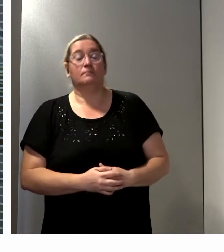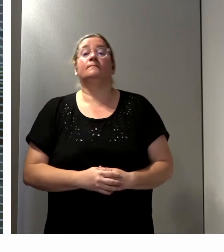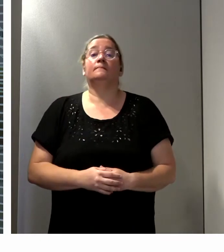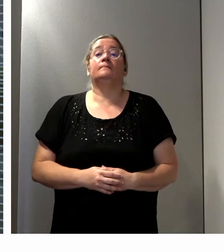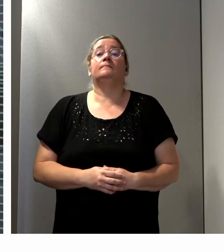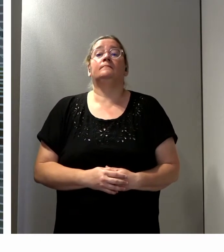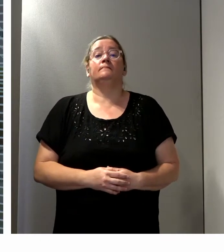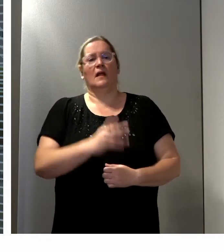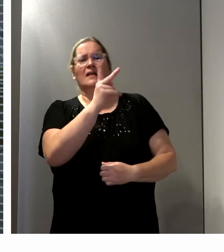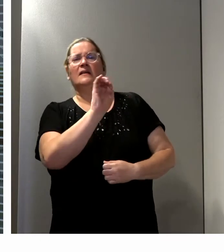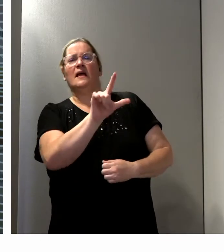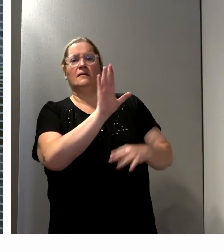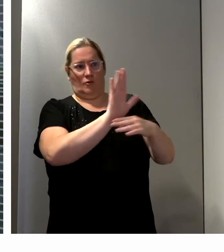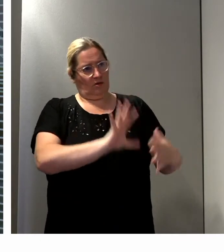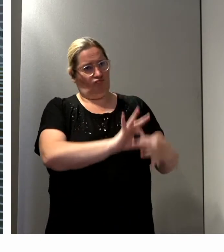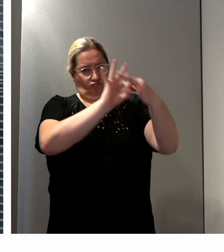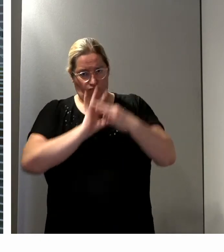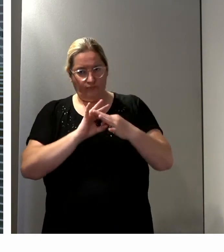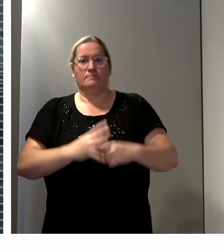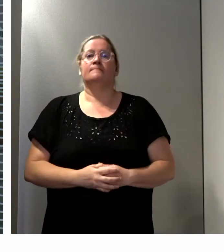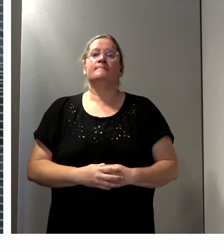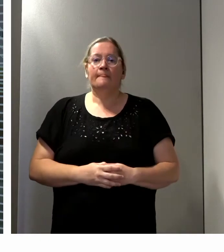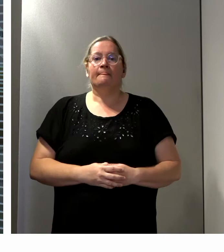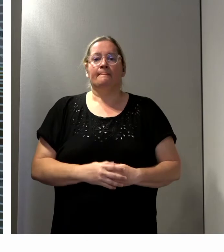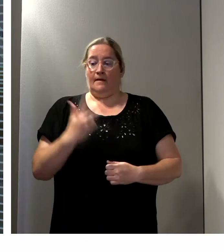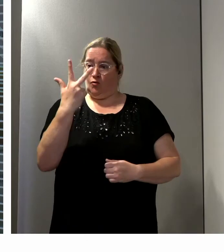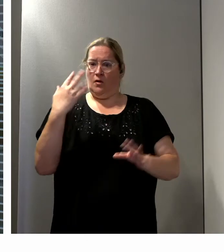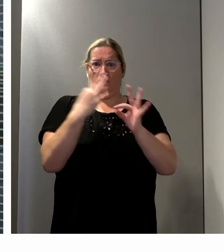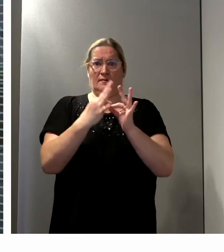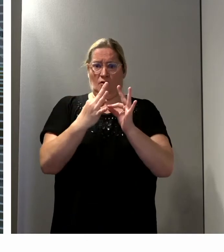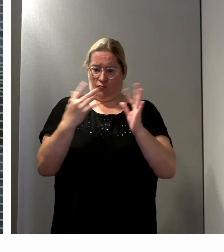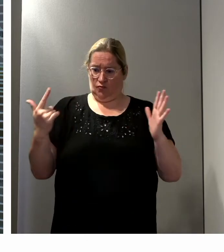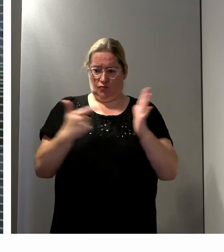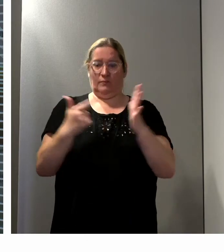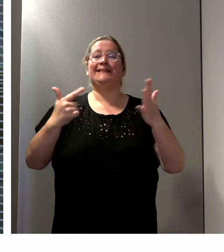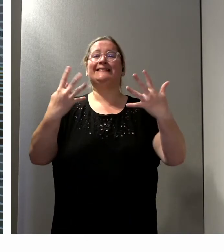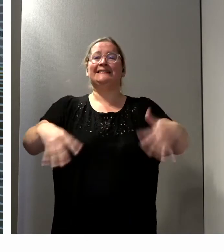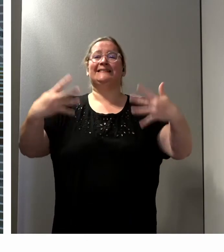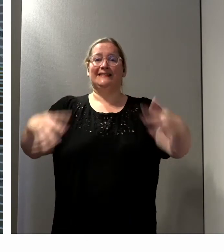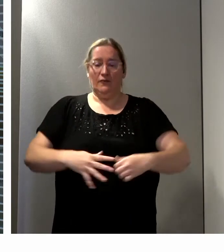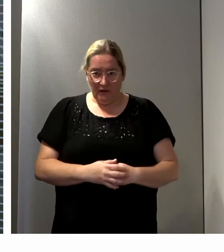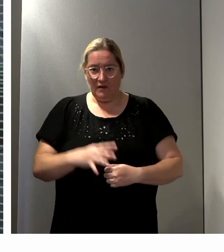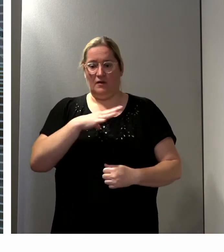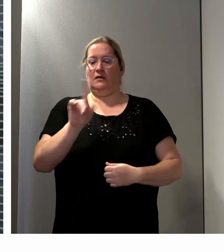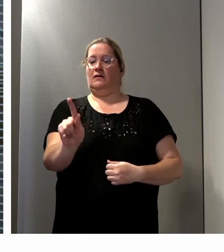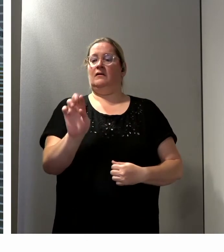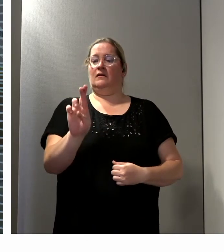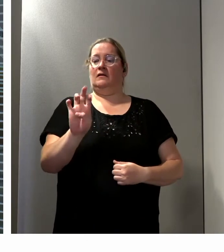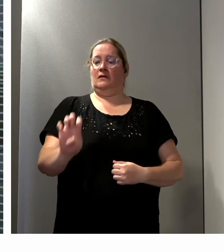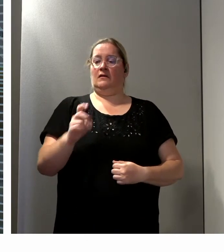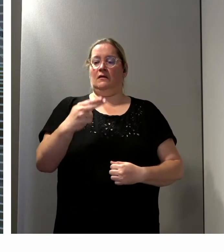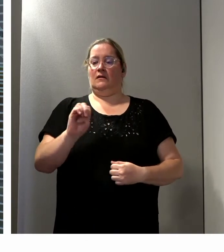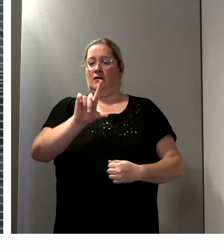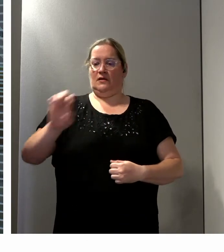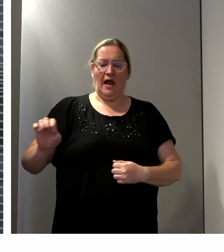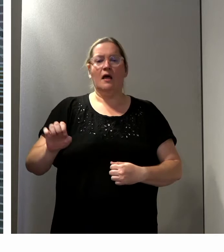rebondir sur ce que vient de dire Catel. En fait, comment dire, le 3 septembre 2019 se mettait en place, comment dire, le Grenelle, comment dire, pour lutter